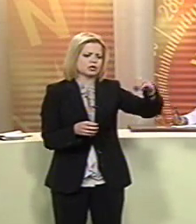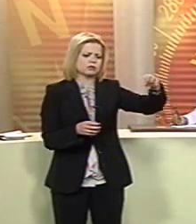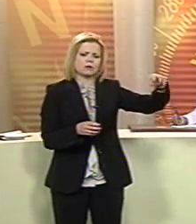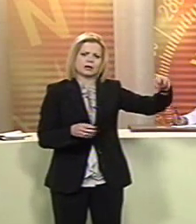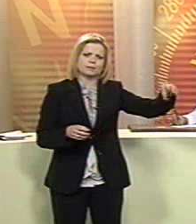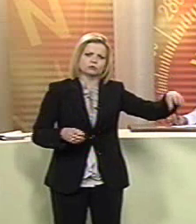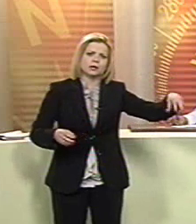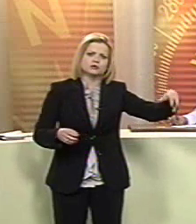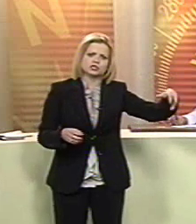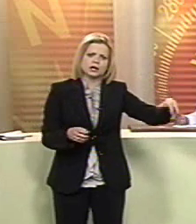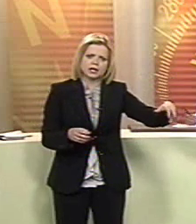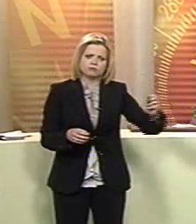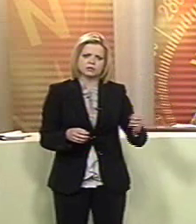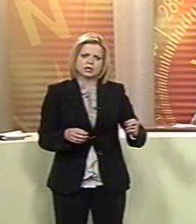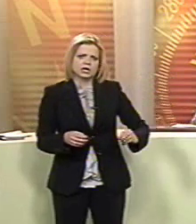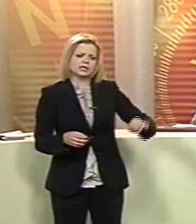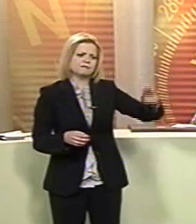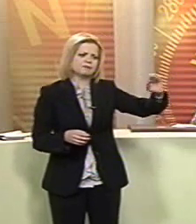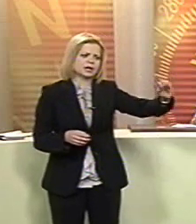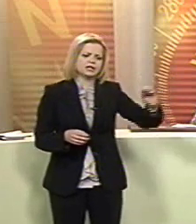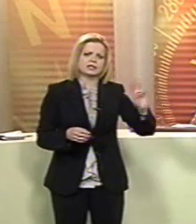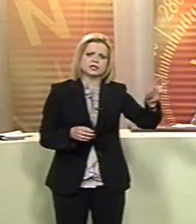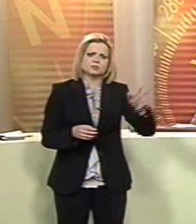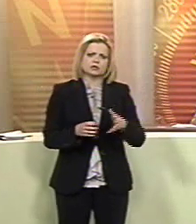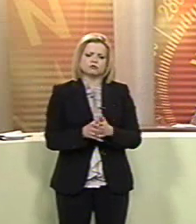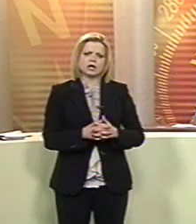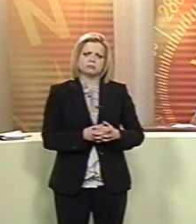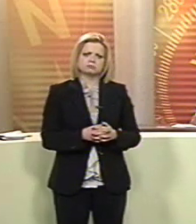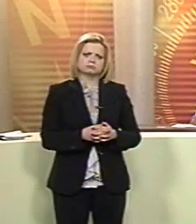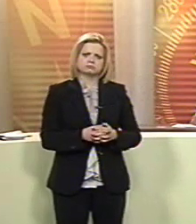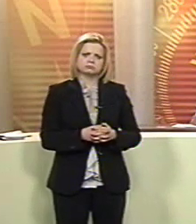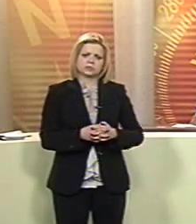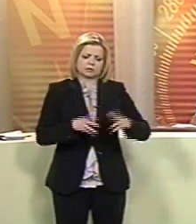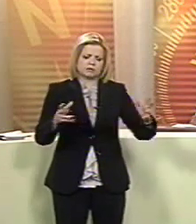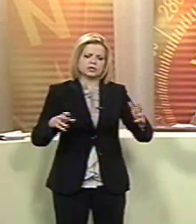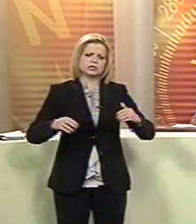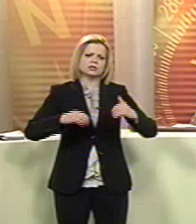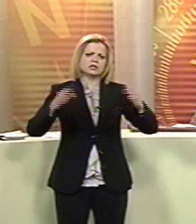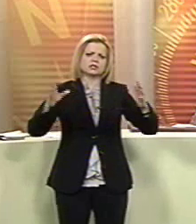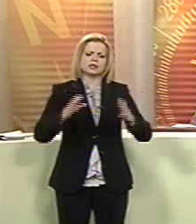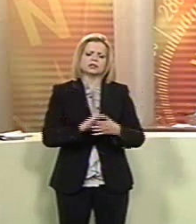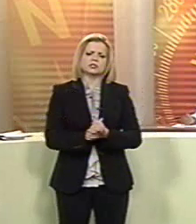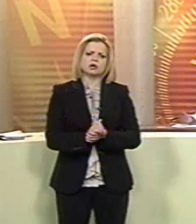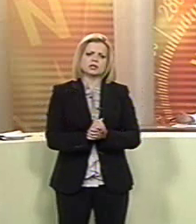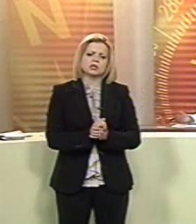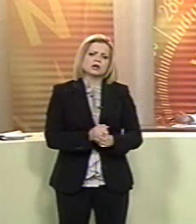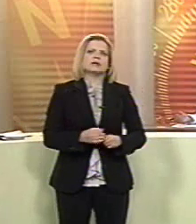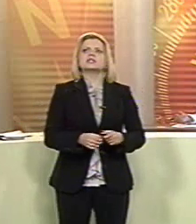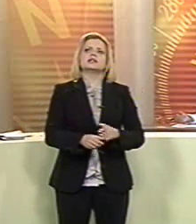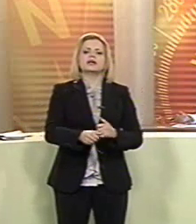sujeito tem um apartamento no Rio de Janeiro, em que ele fica ali 3 meses do ano. Ele está permanecendo ali, está ali há 3 meses. Mas ele tem